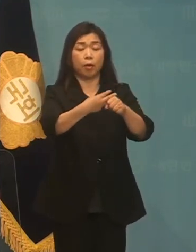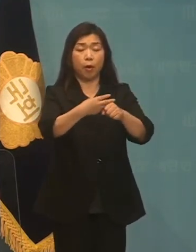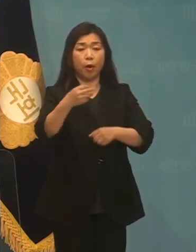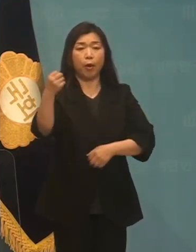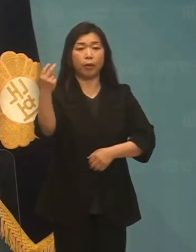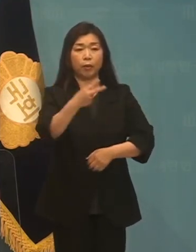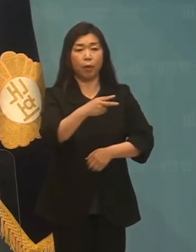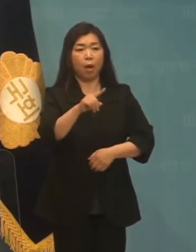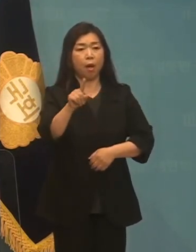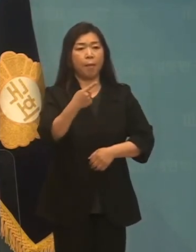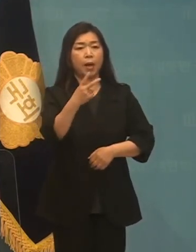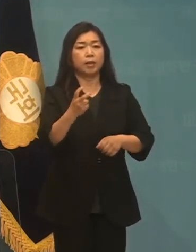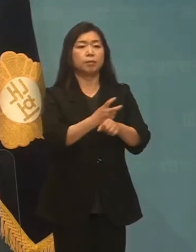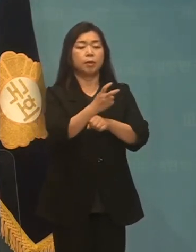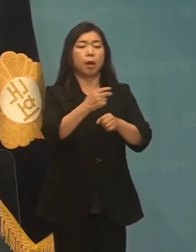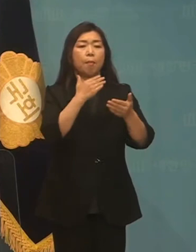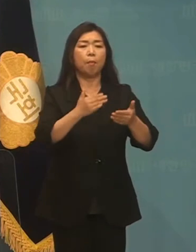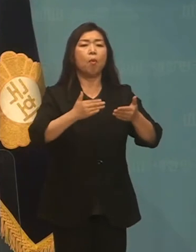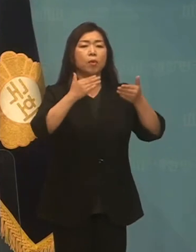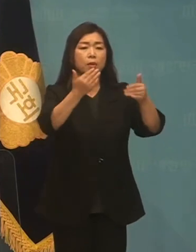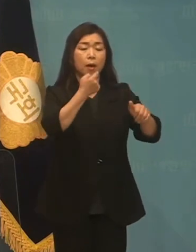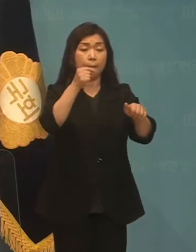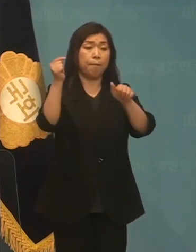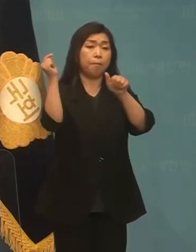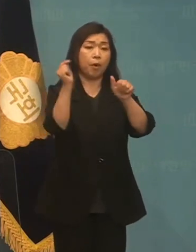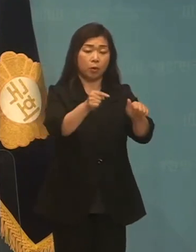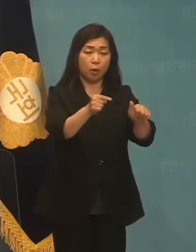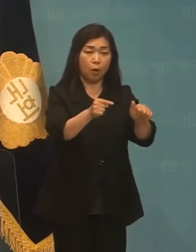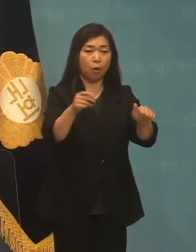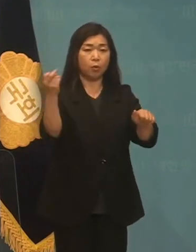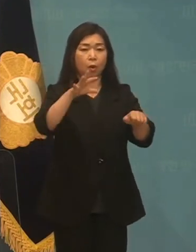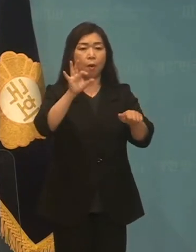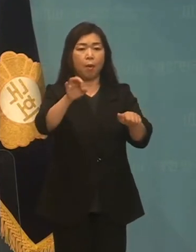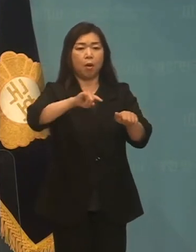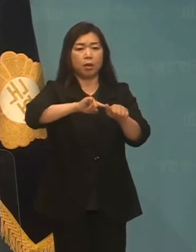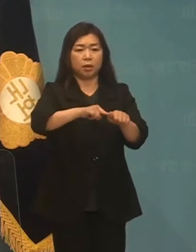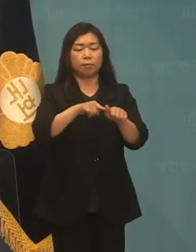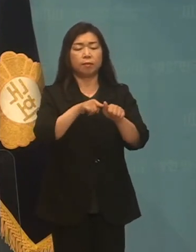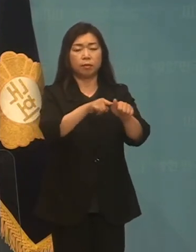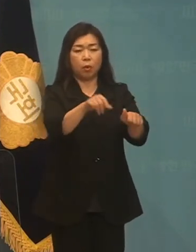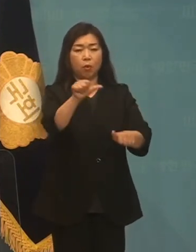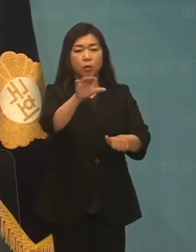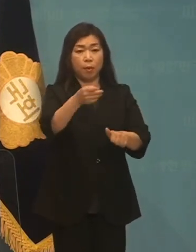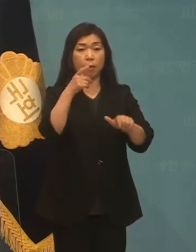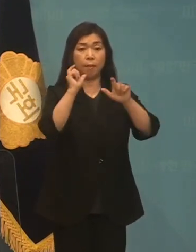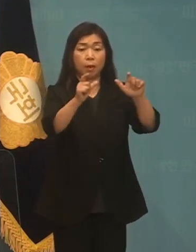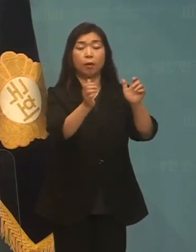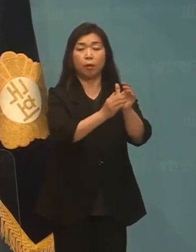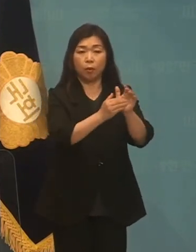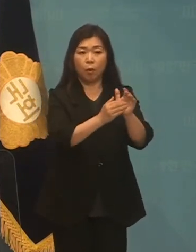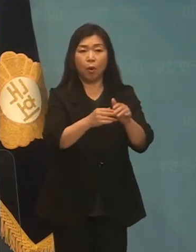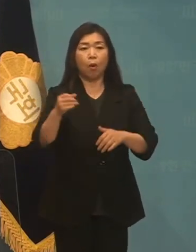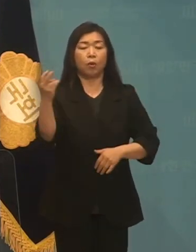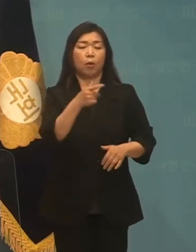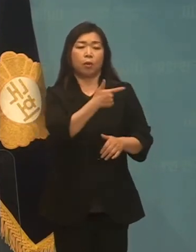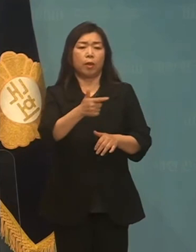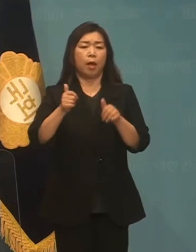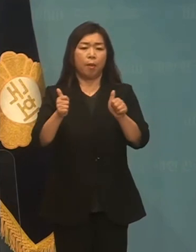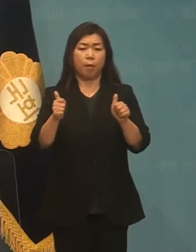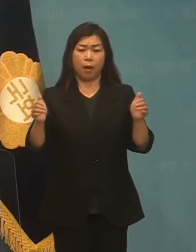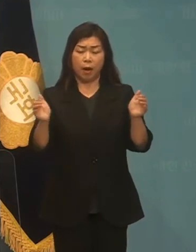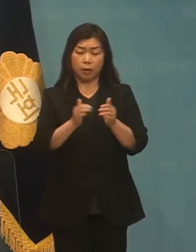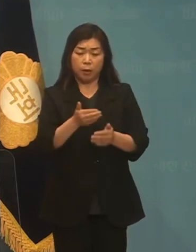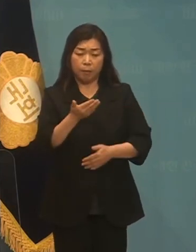그리고 120시간의 사회봉사 추징금 5천만 원을 선고받았고 대법원까지